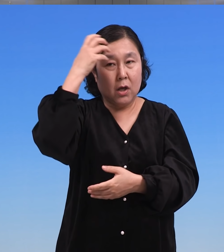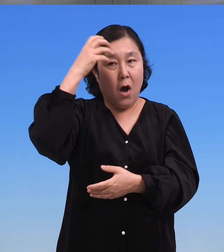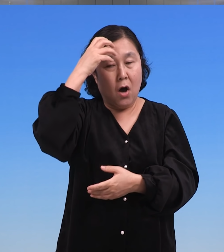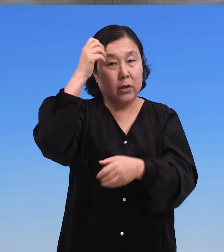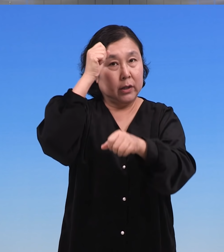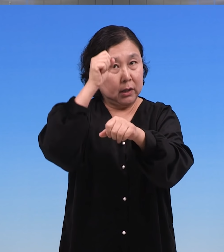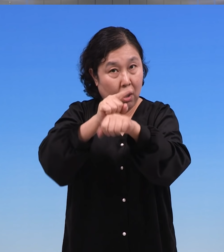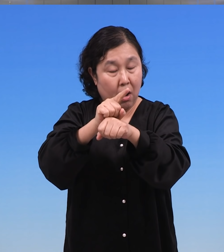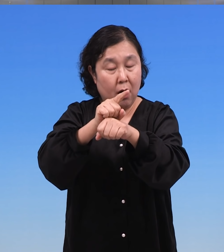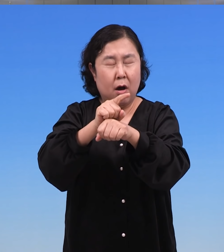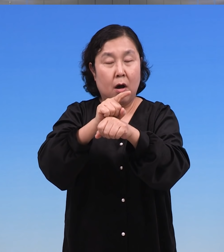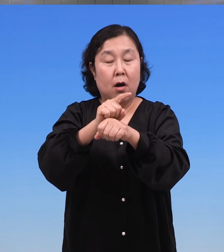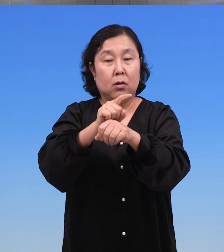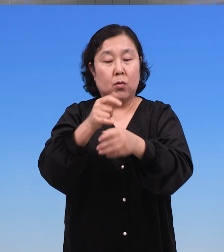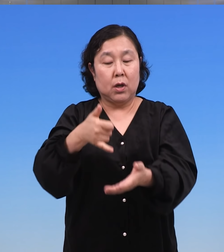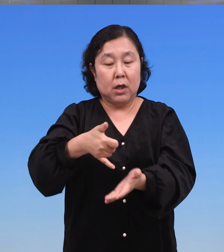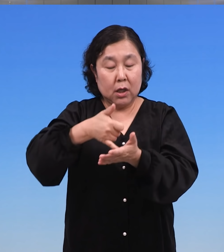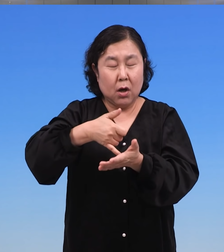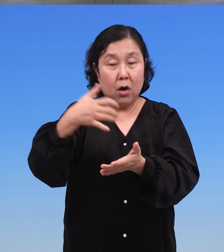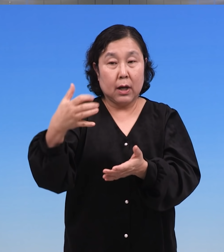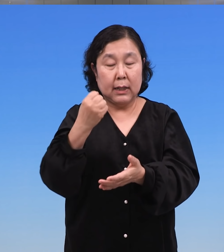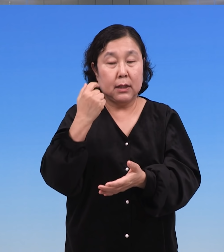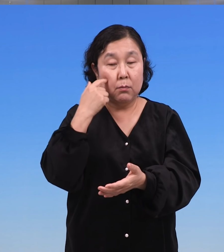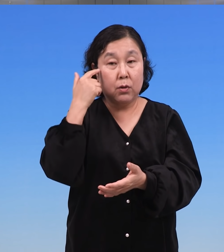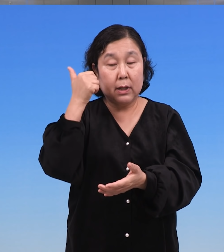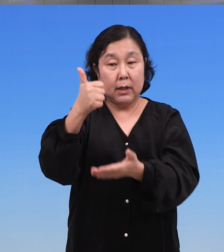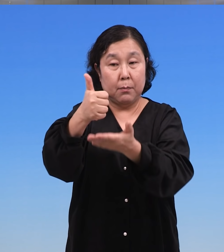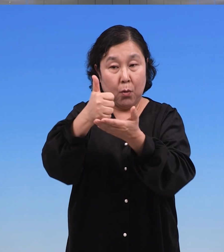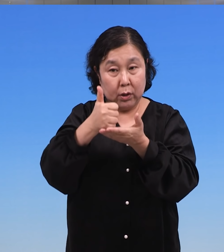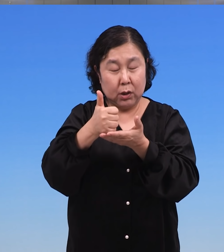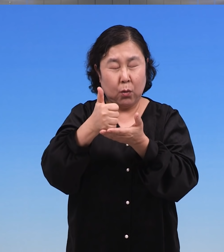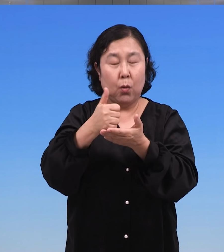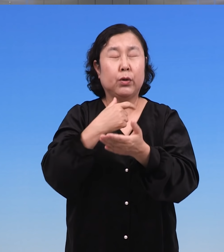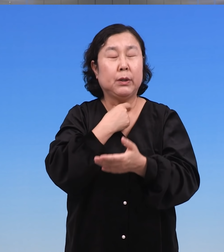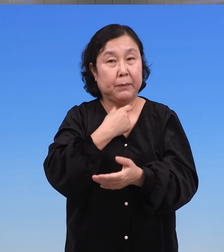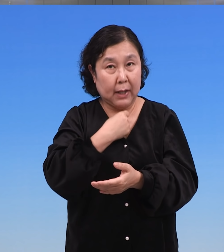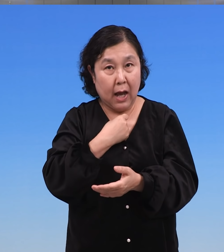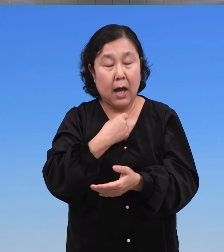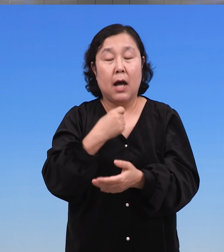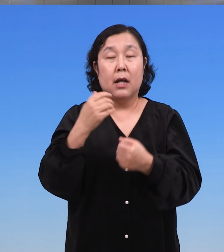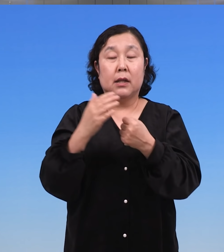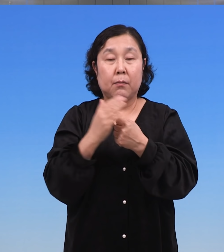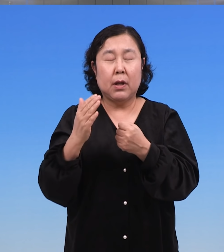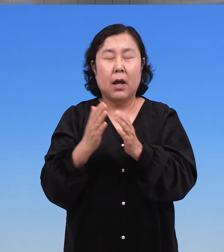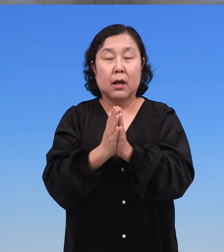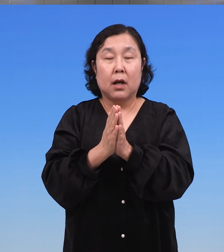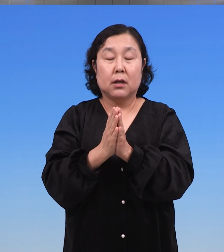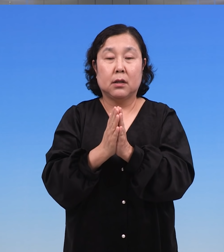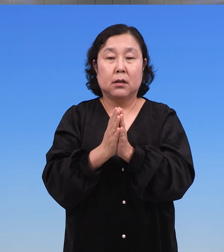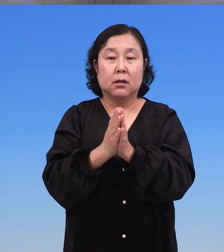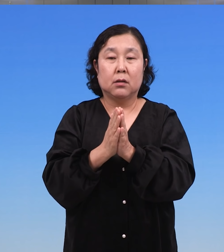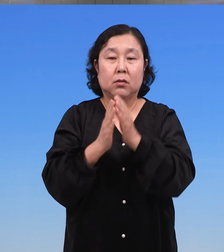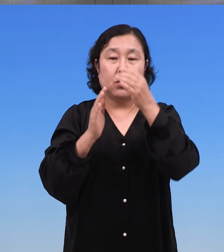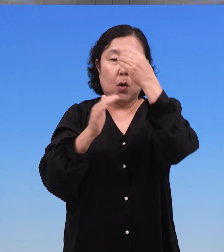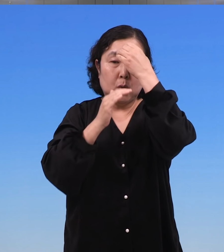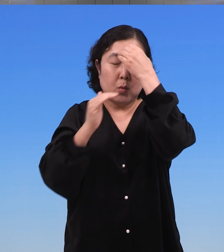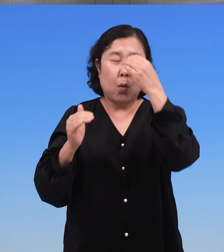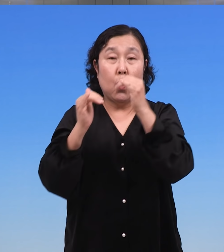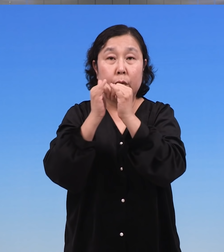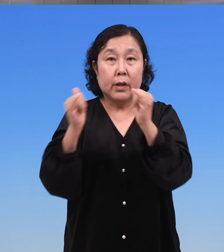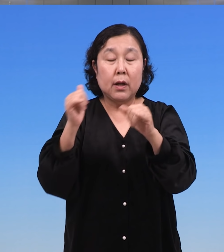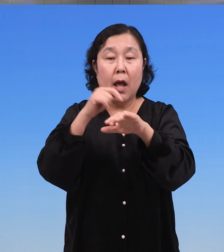말씀을 갖춘 그런 목사님을 어떻게 해서든 모셔와야 되겠다. 그래서 우리 성도님들 마음의 근심이 이게 실제로